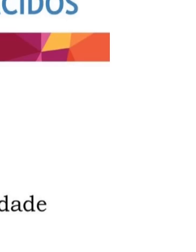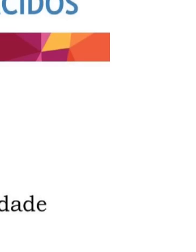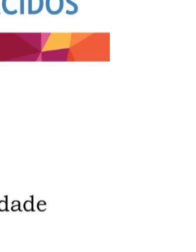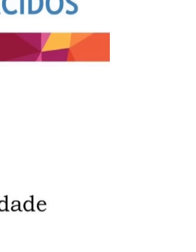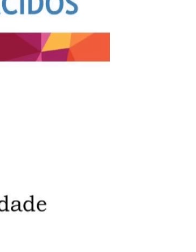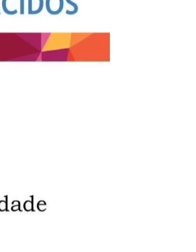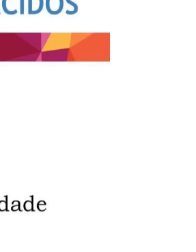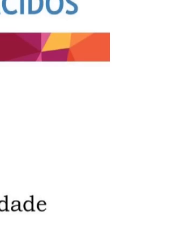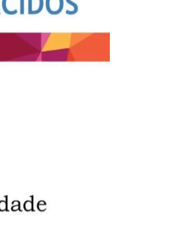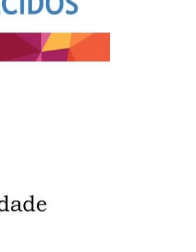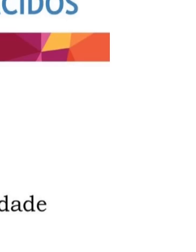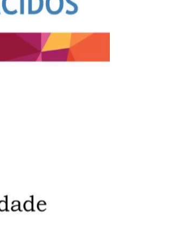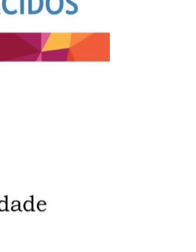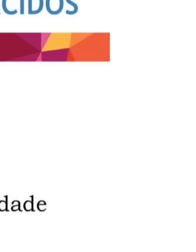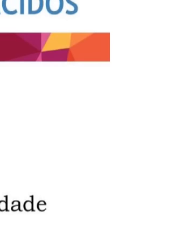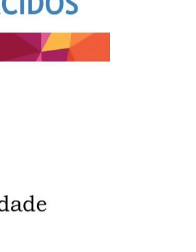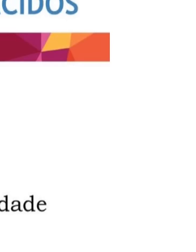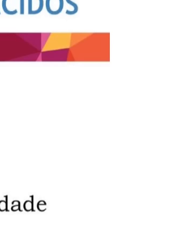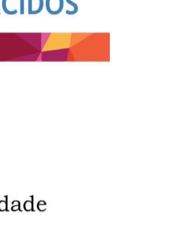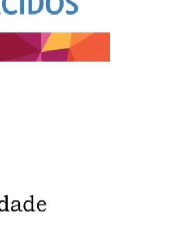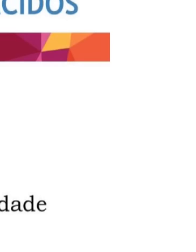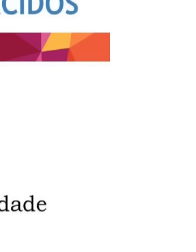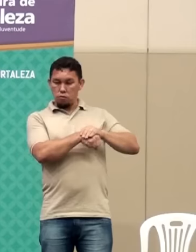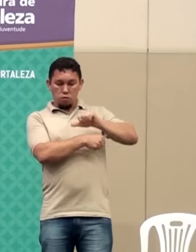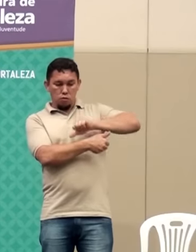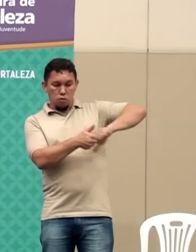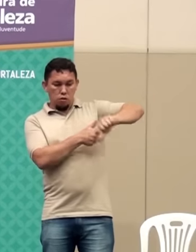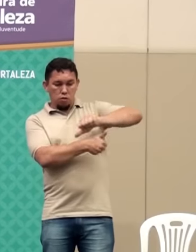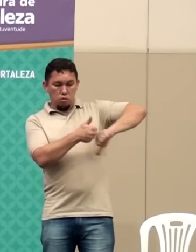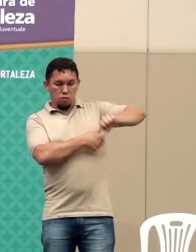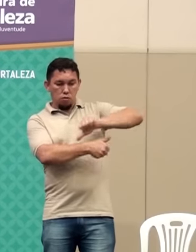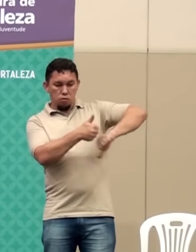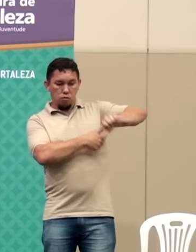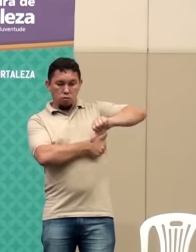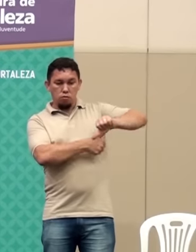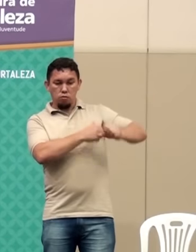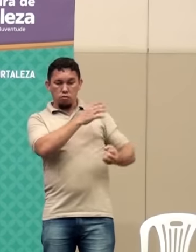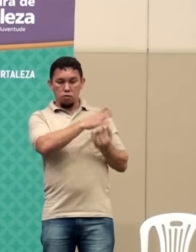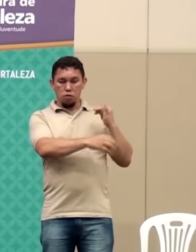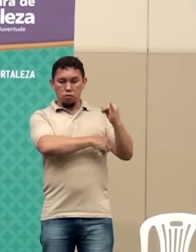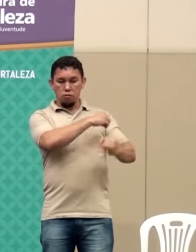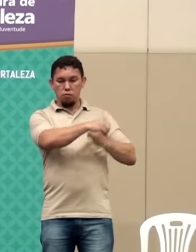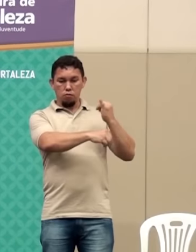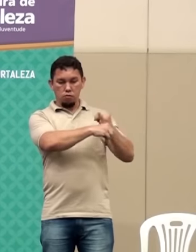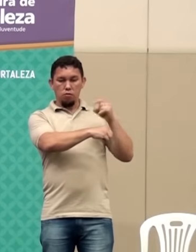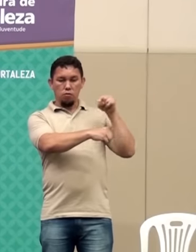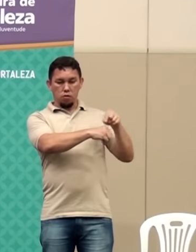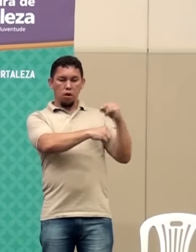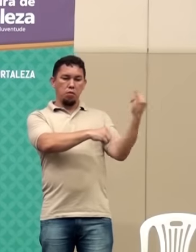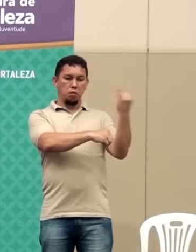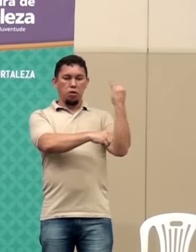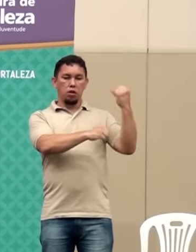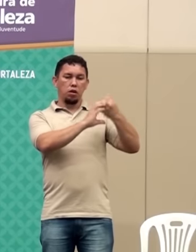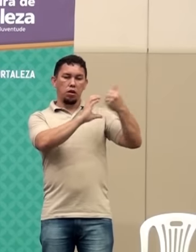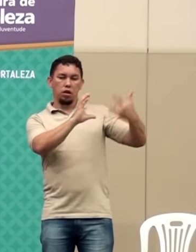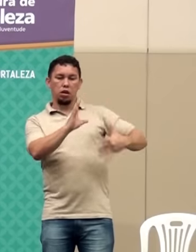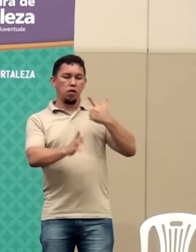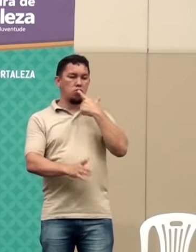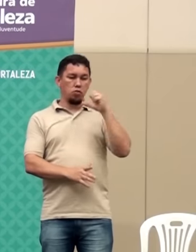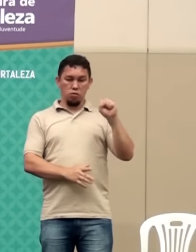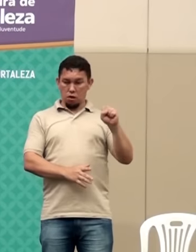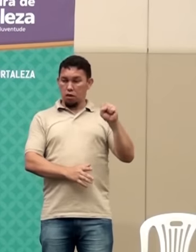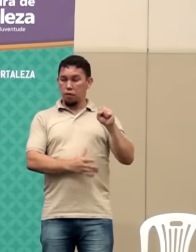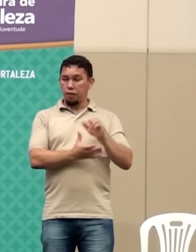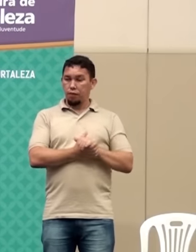solubilidade em água que vai permitir que ele sofra ionização, que é uma característica importante dos ácidos.